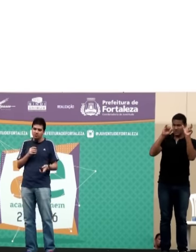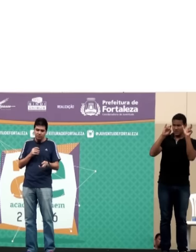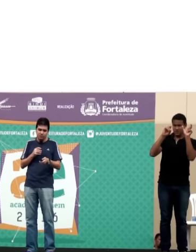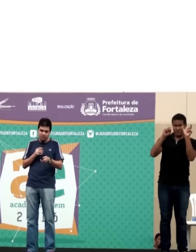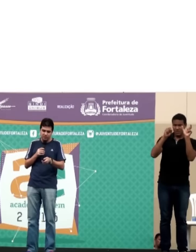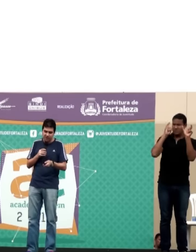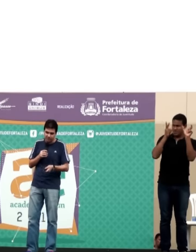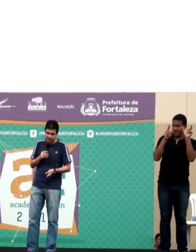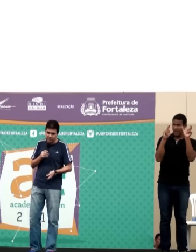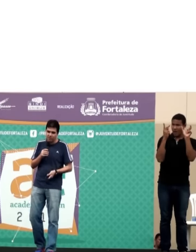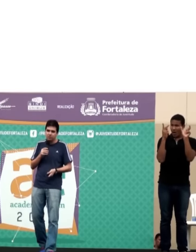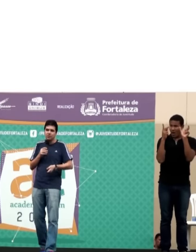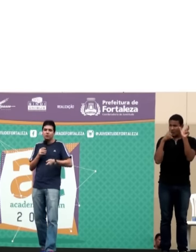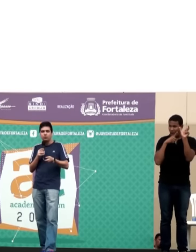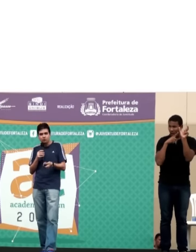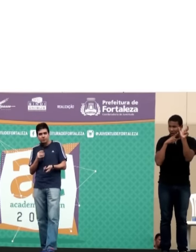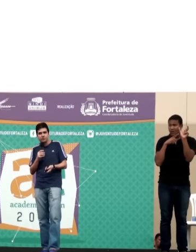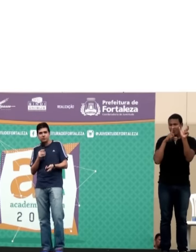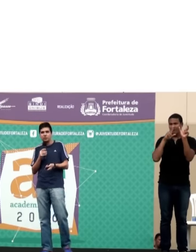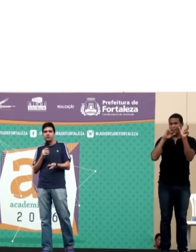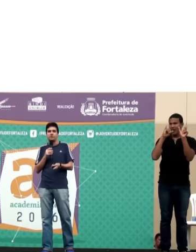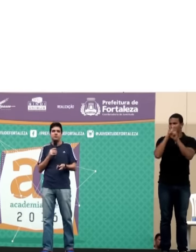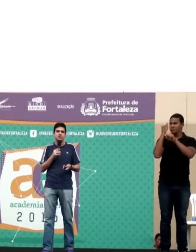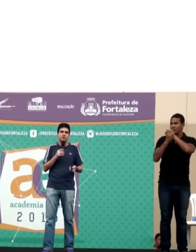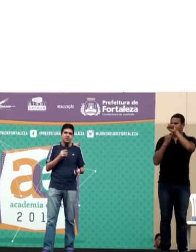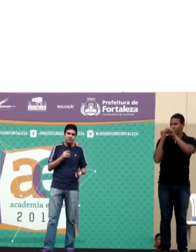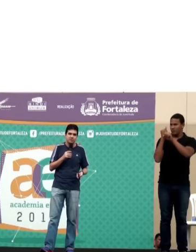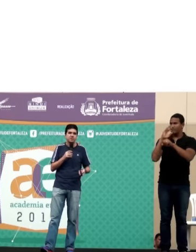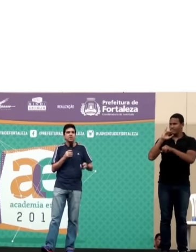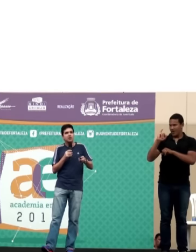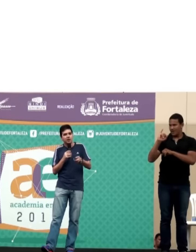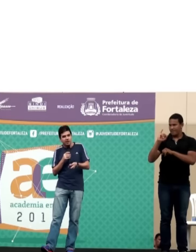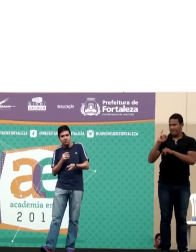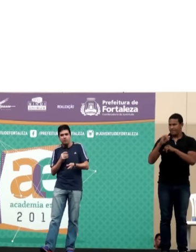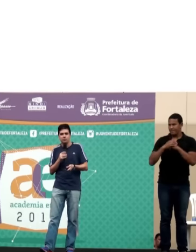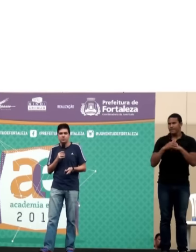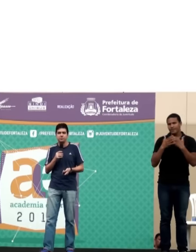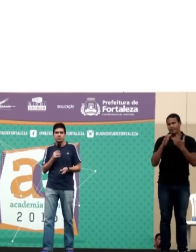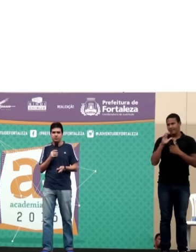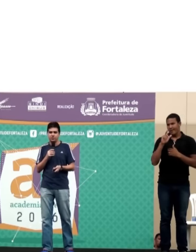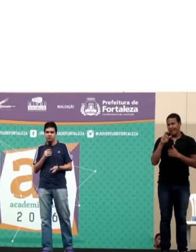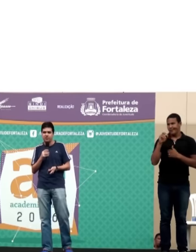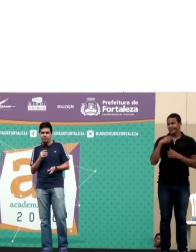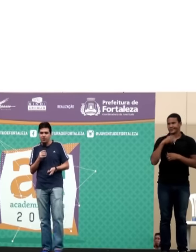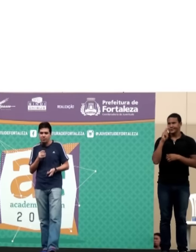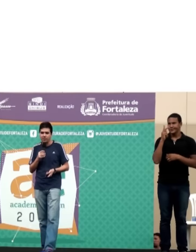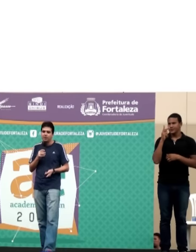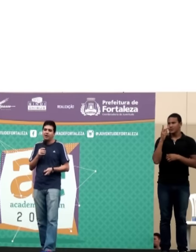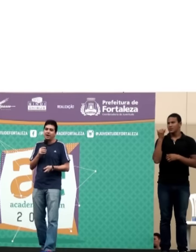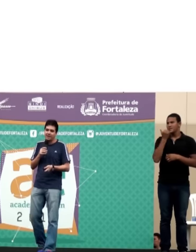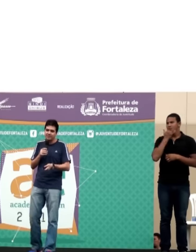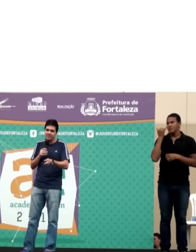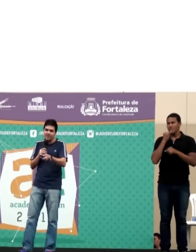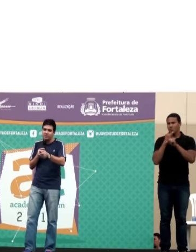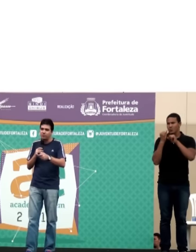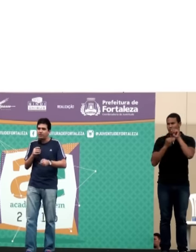eles são ionizáveis. Então, o número de hidrogênios ionizáveis é igual ao número de hidrogênios da fórmula. HCN, ó, o que a